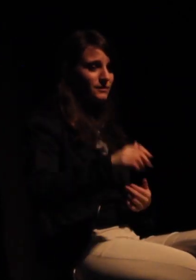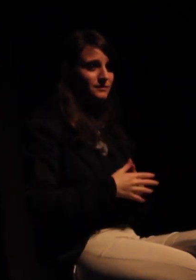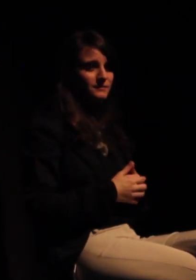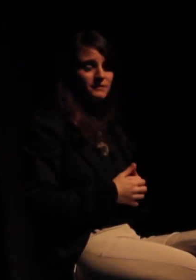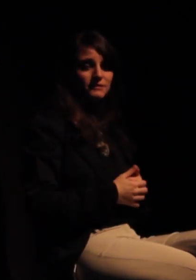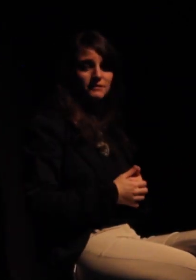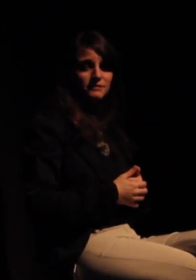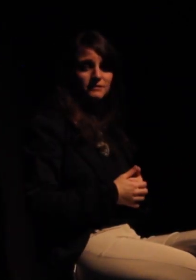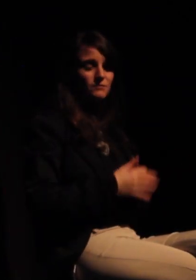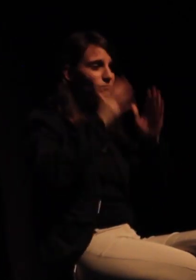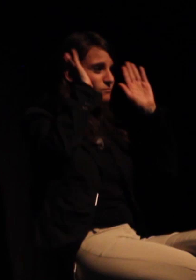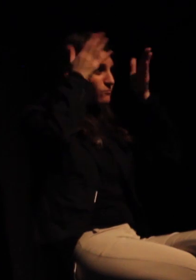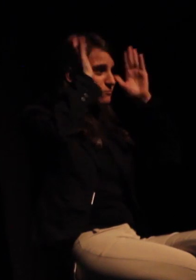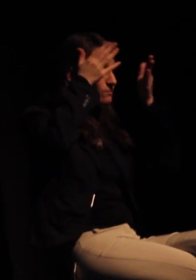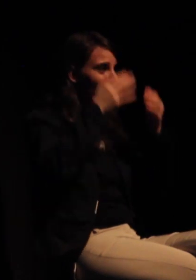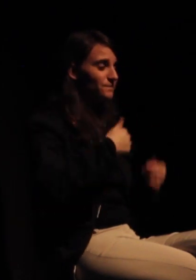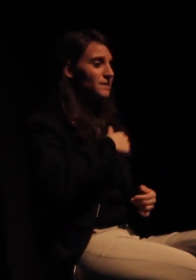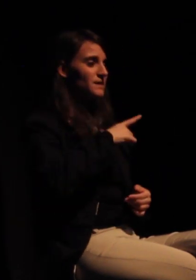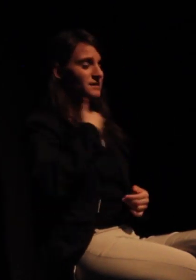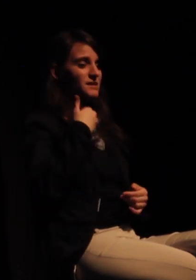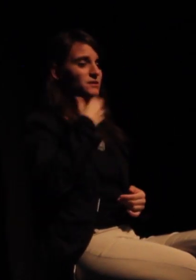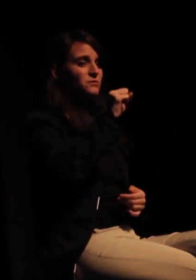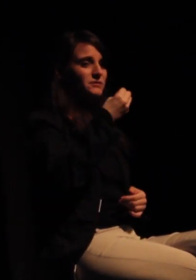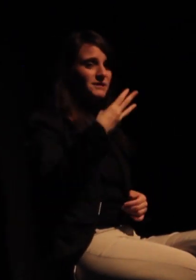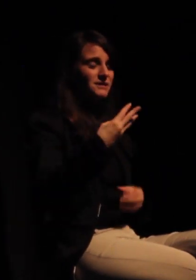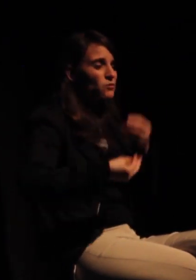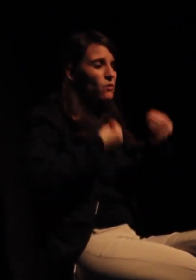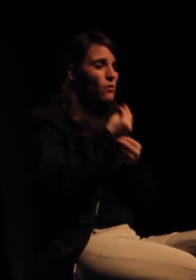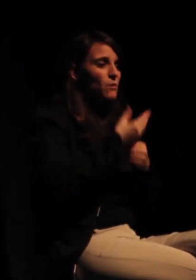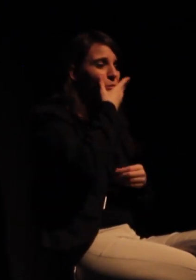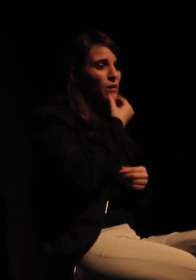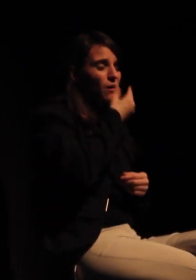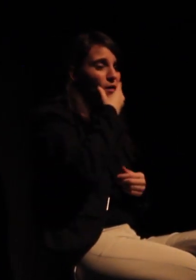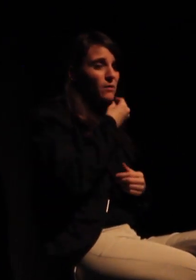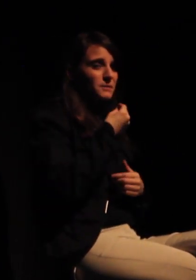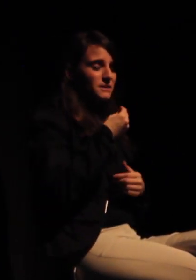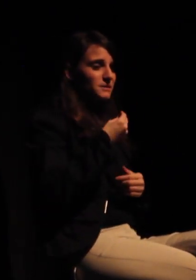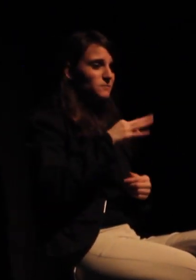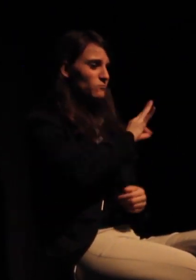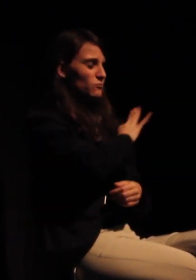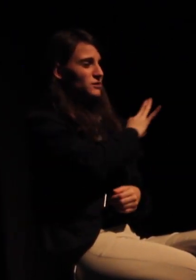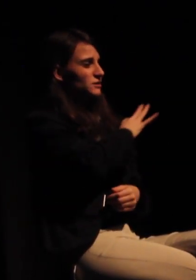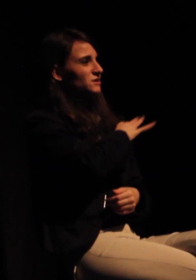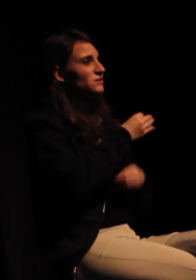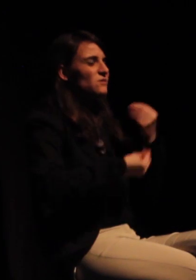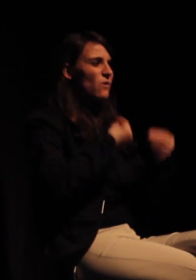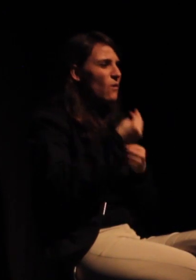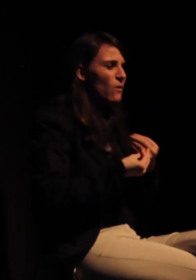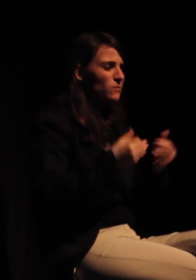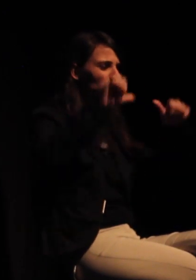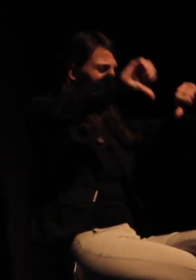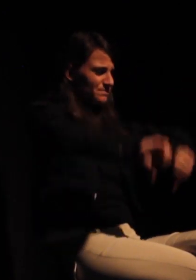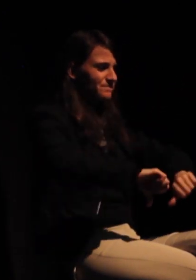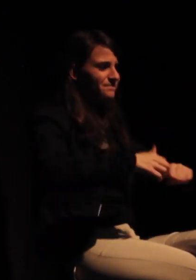imaginar. Eu tenho 83 anos, eu nunca vi um homem como esse na política. Nem o pior